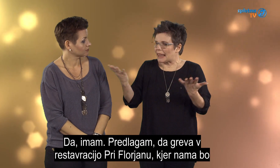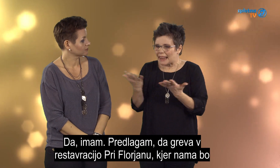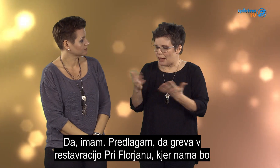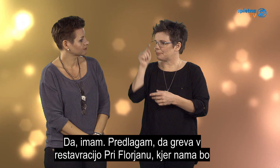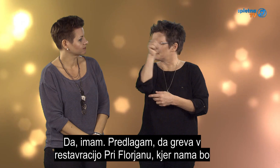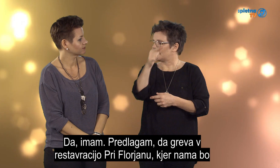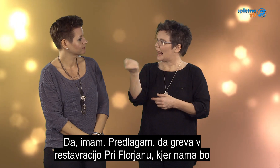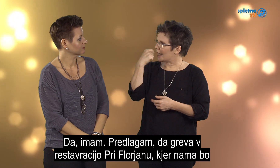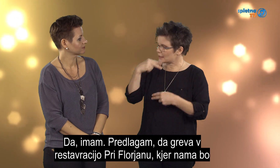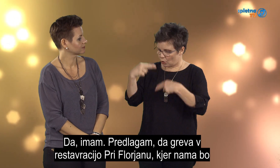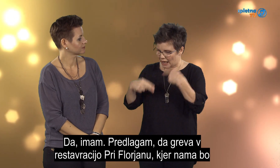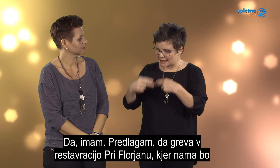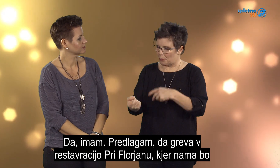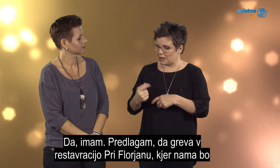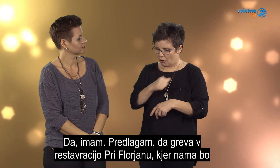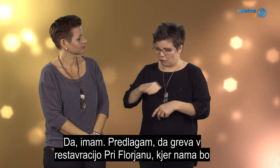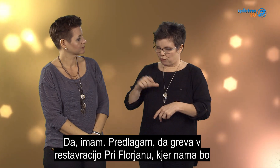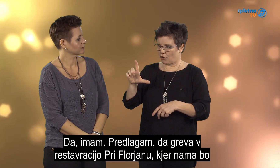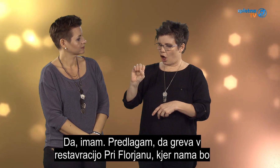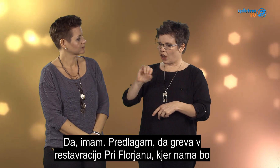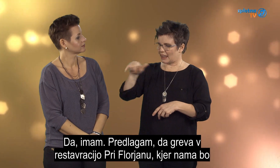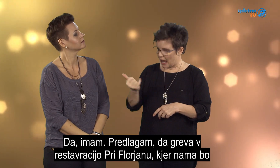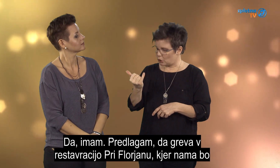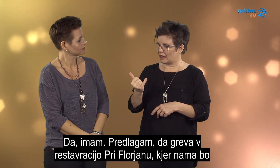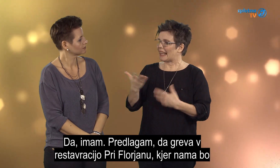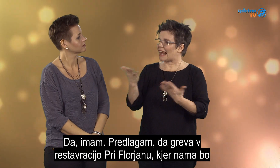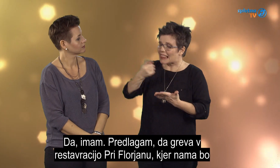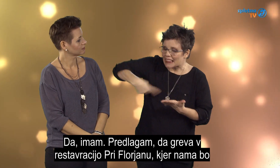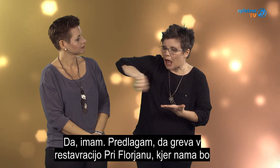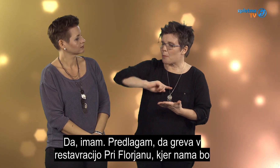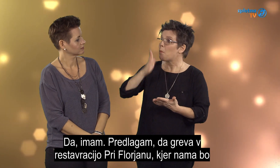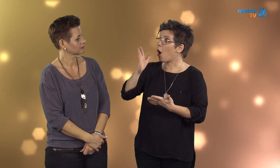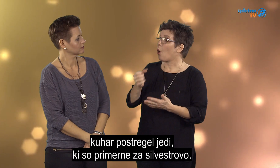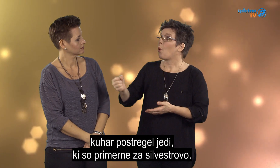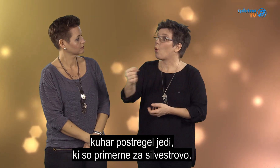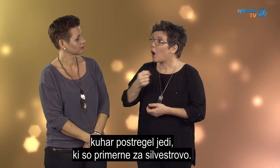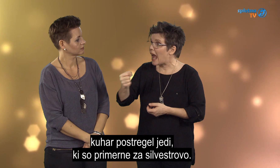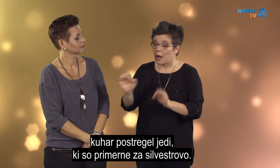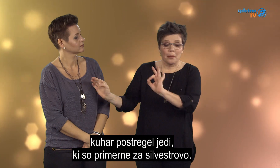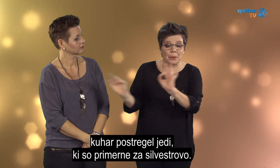da greva v restauracijo pri Florianu, kjer nam bo kuhar postregel jedi, ki so primerne za